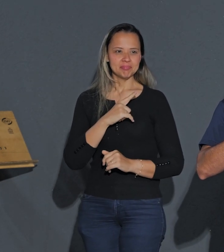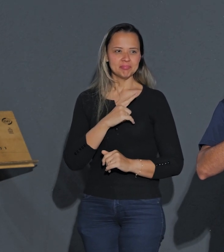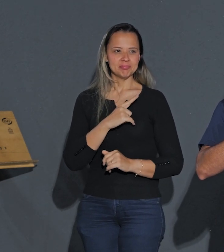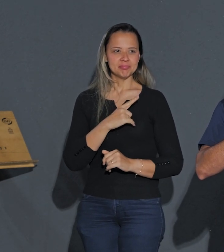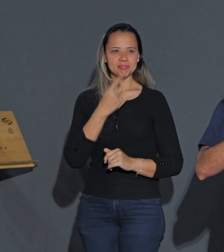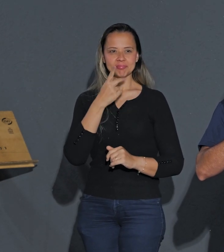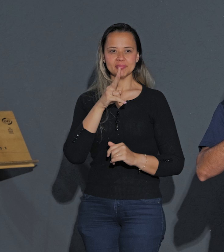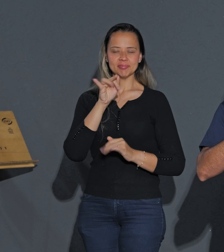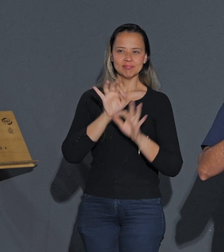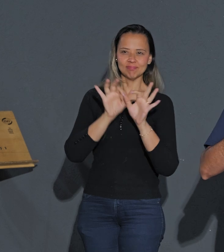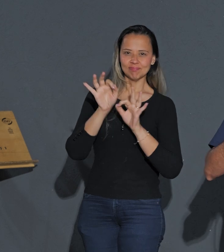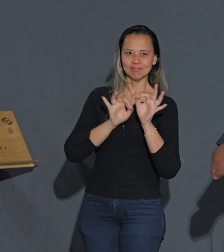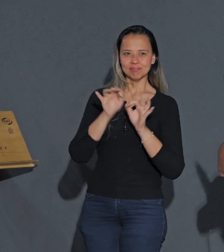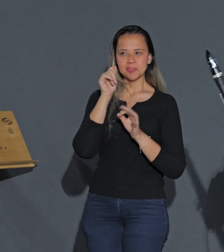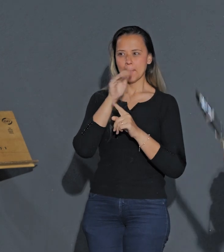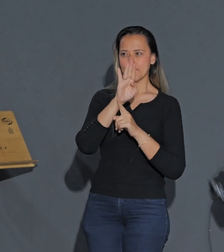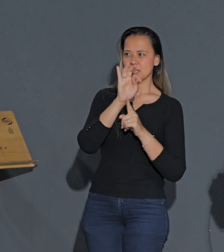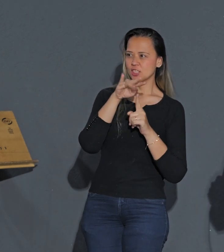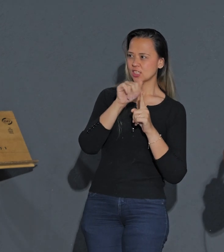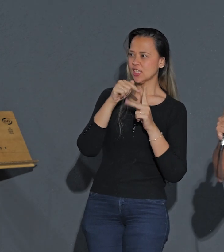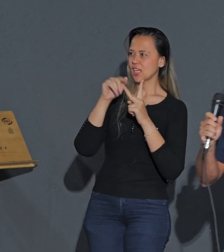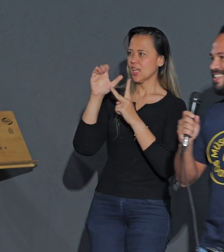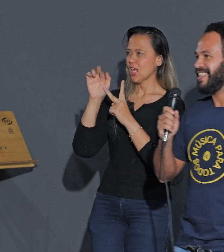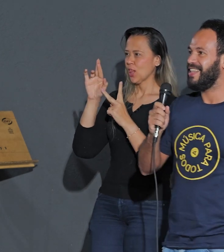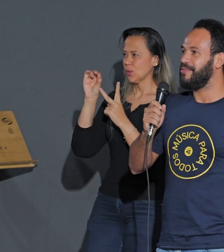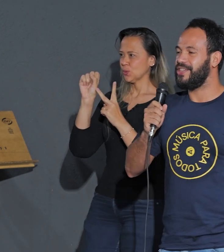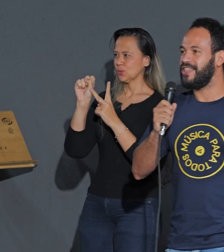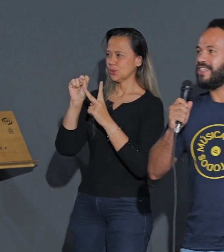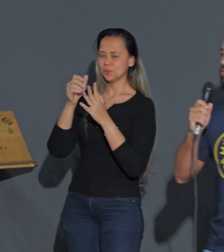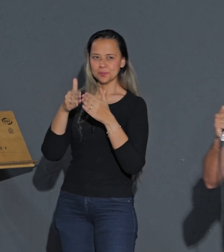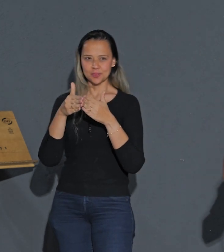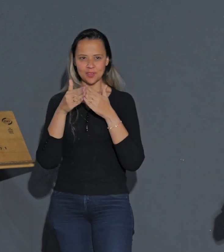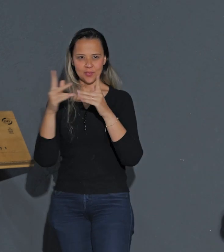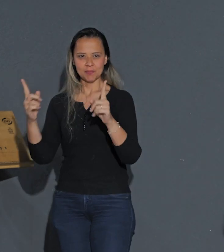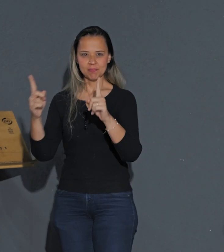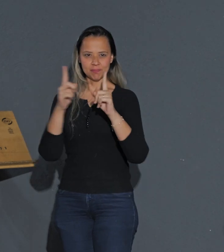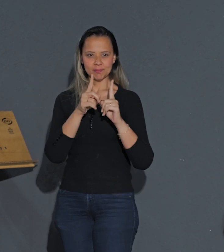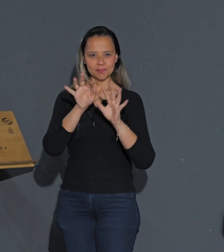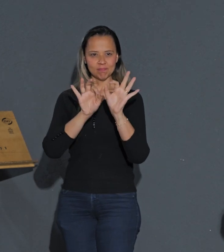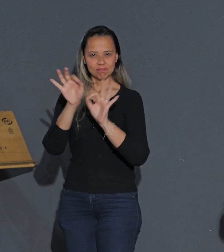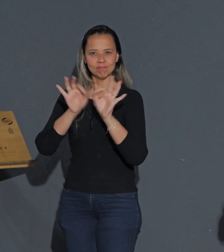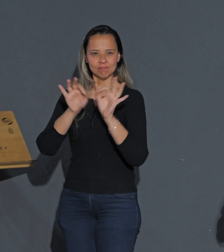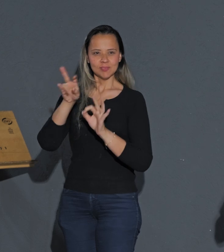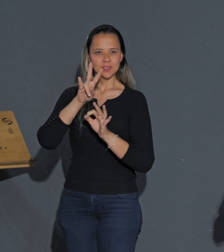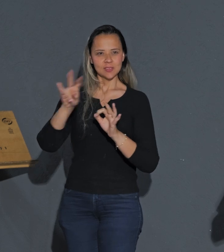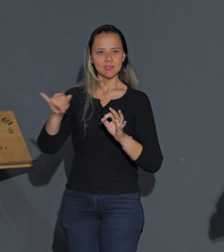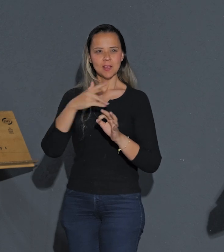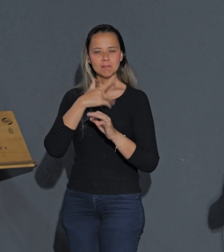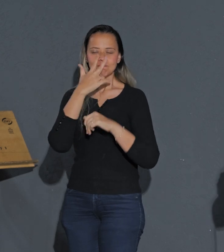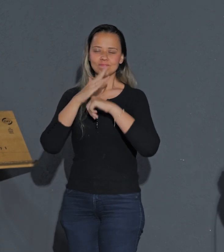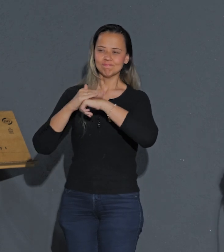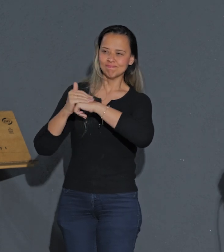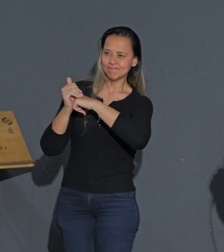Vou convidar a aluna Betina, o aluno Carlos. Por gentileza, eles vão fazer um arranjo do Choro